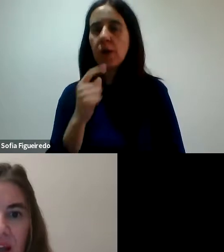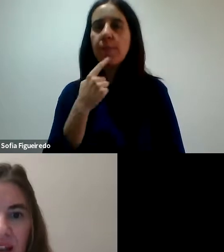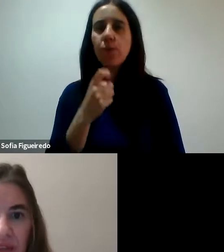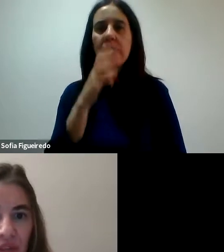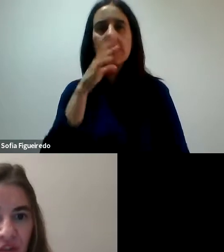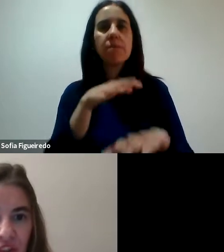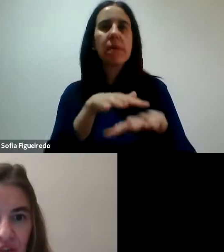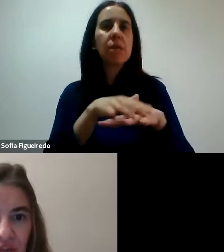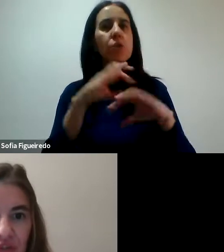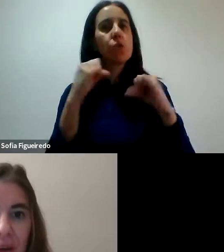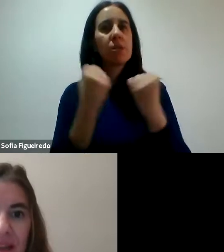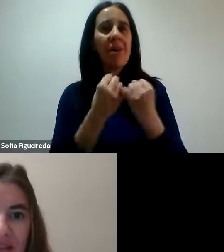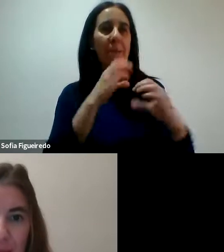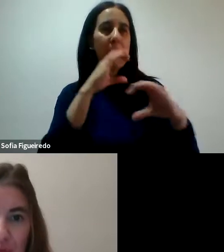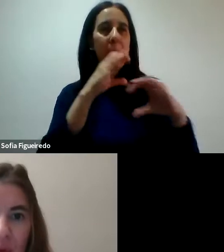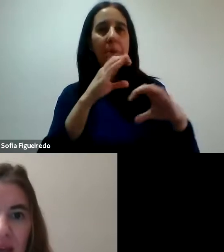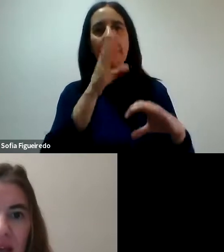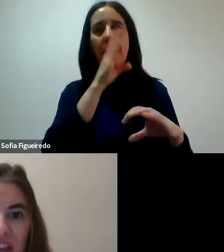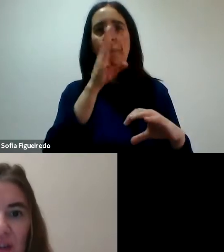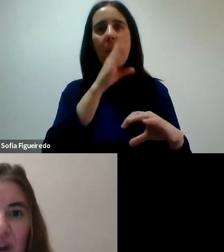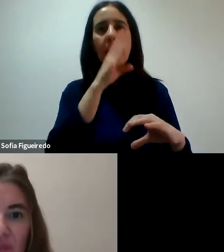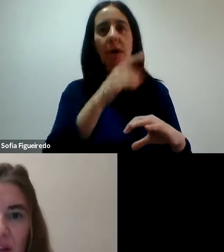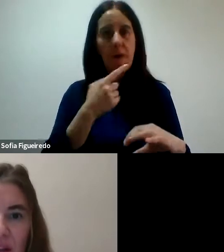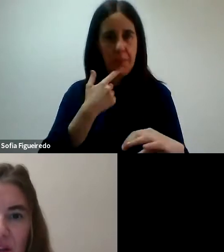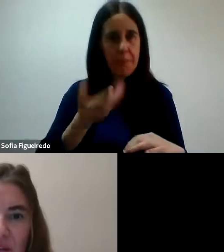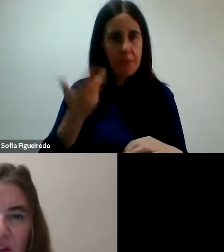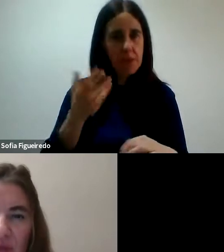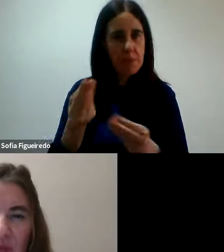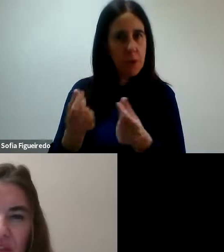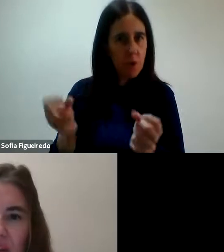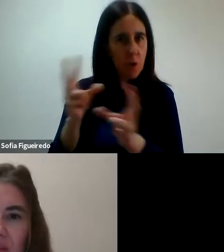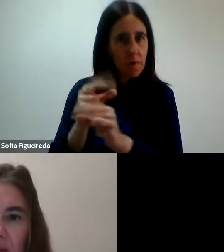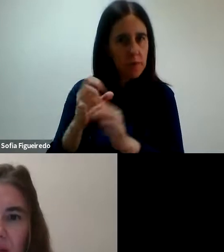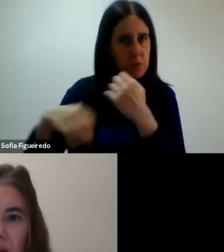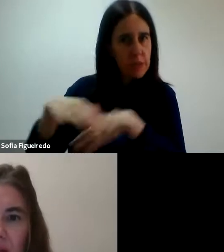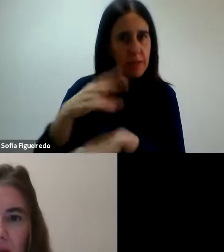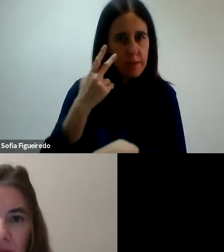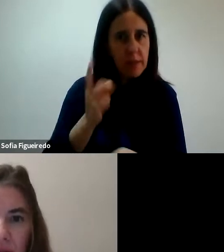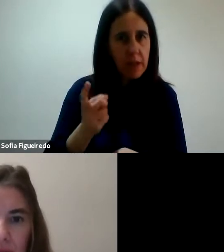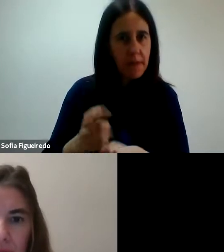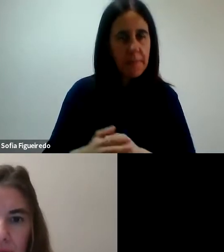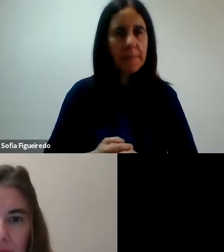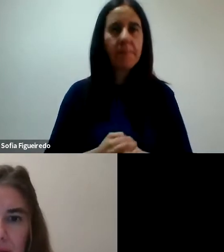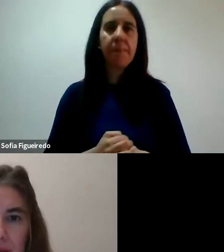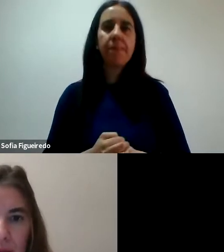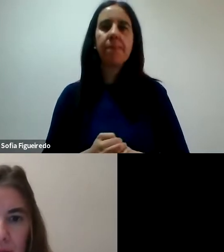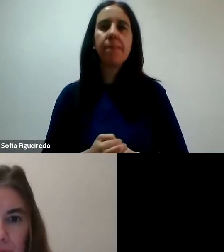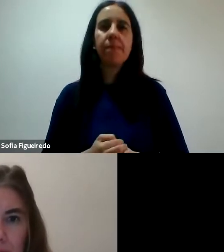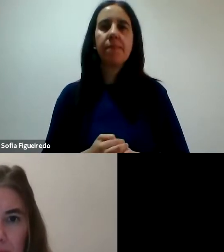a comunicar através destas, está mais apto a esta nova maneira de viver em sociedade?